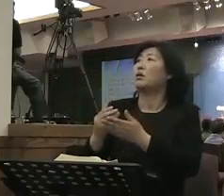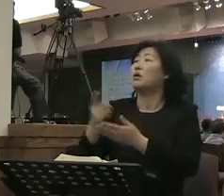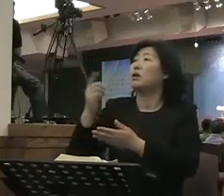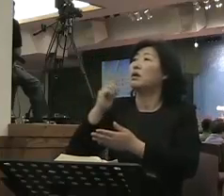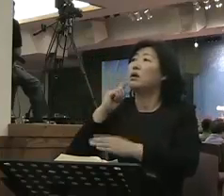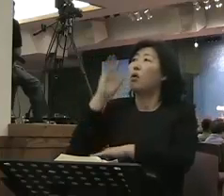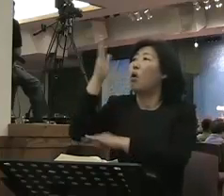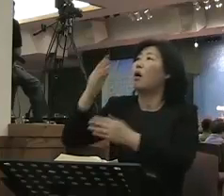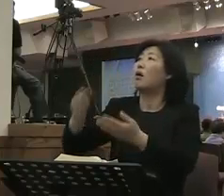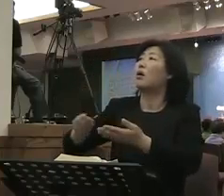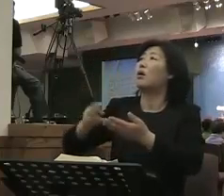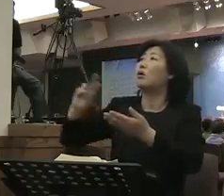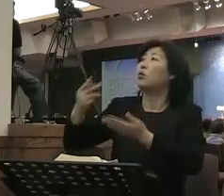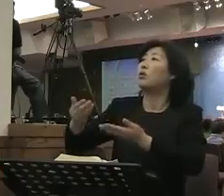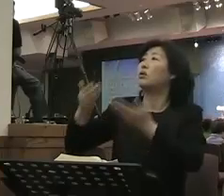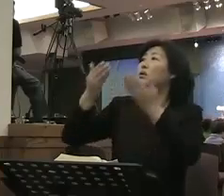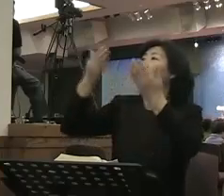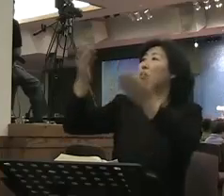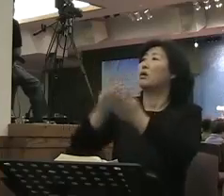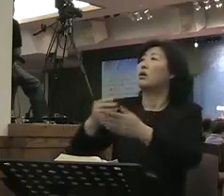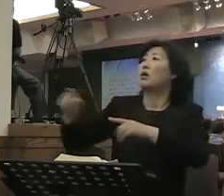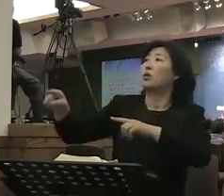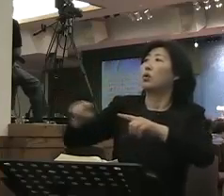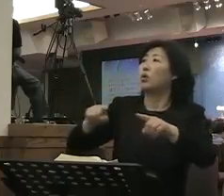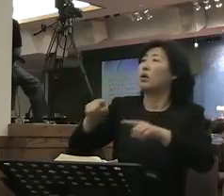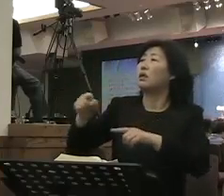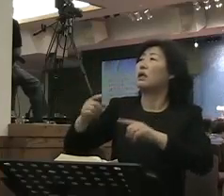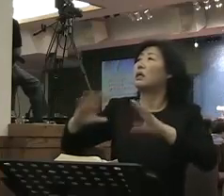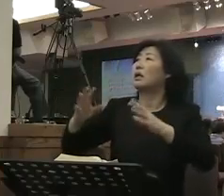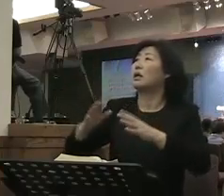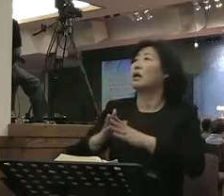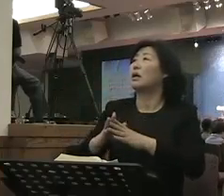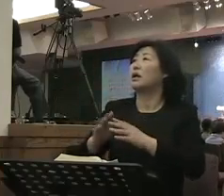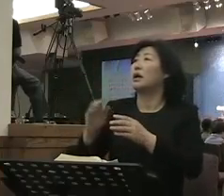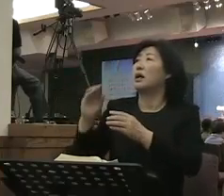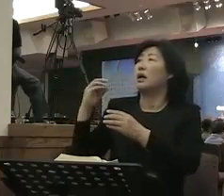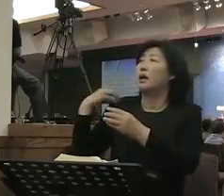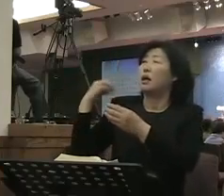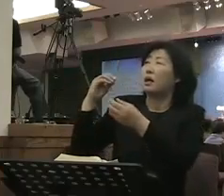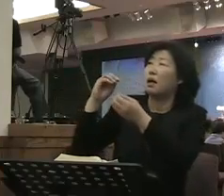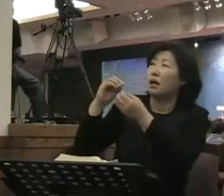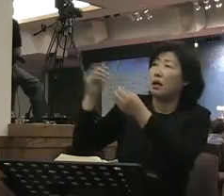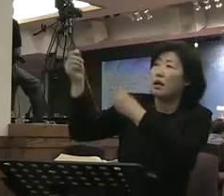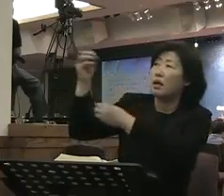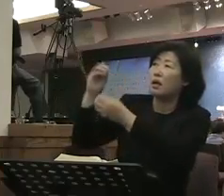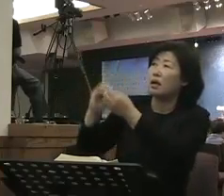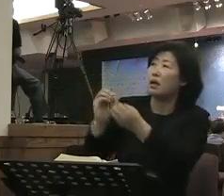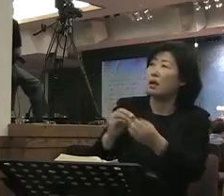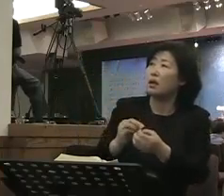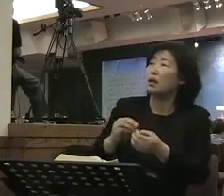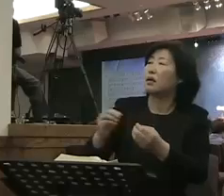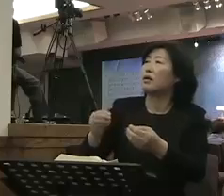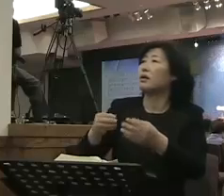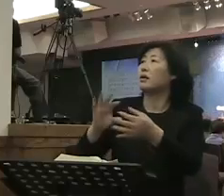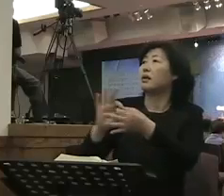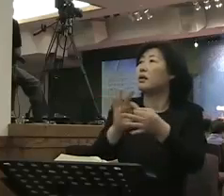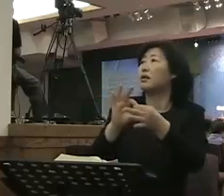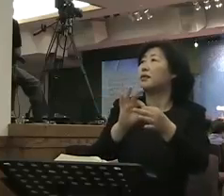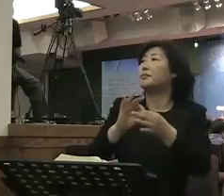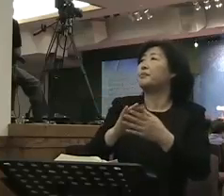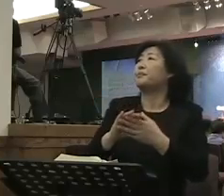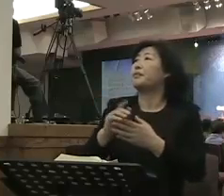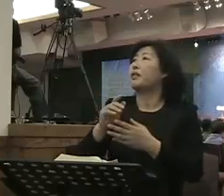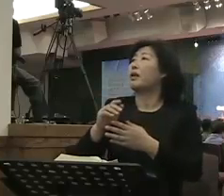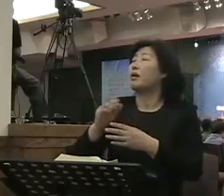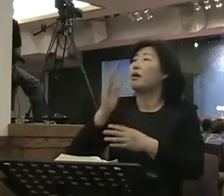영광을 돌렸다. 그의 통치 영원하고 그의 나라 대대로 이어진다. 그는 땅의 모든 거민을 없는 것 같이